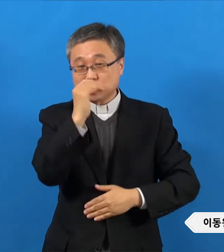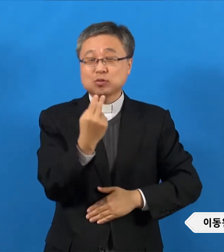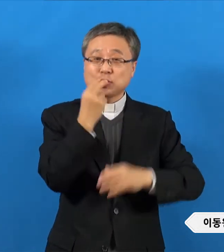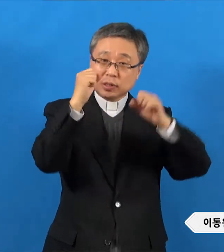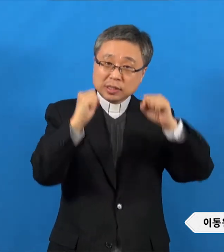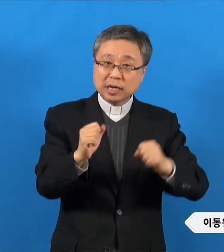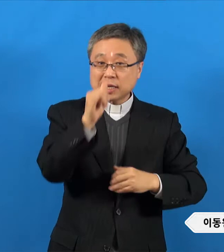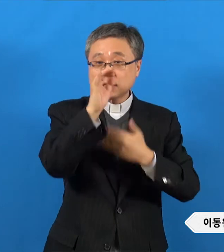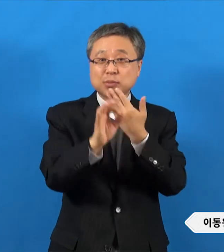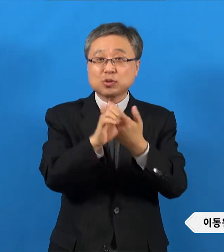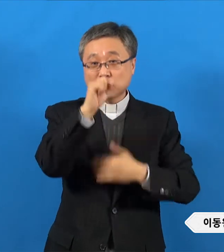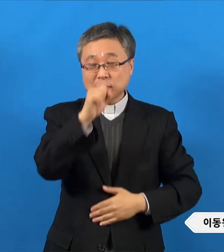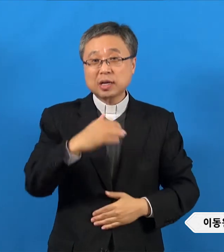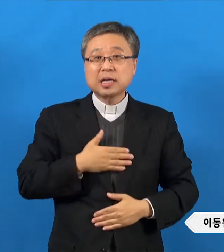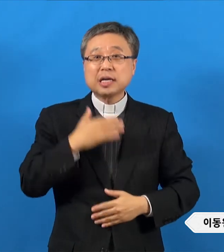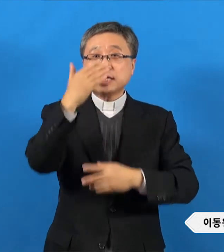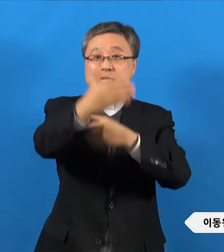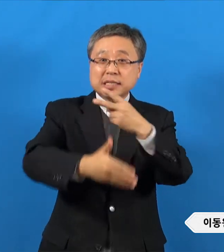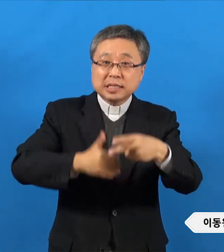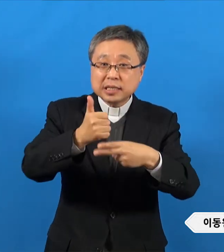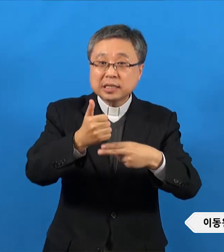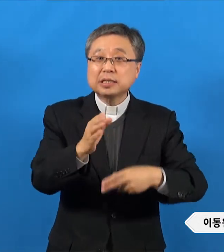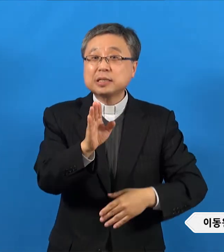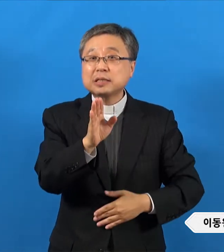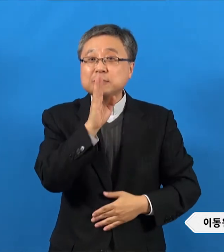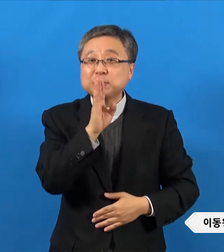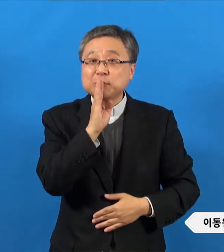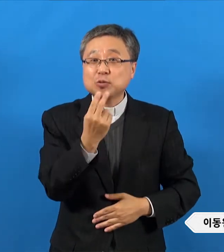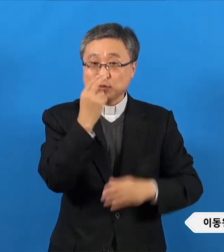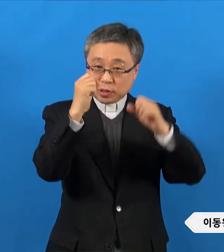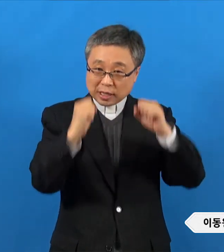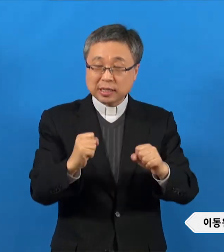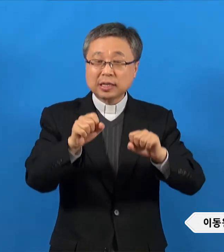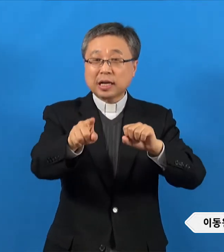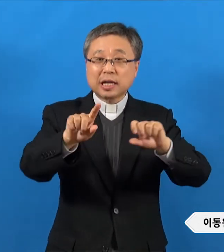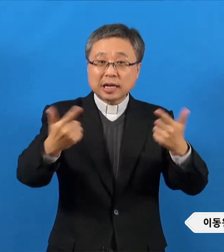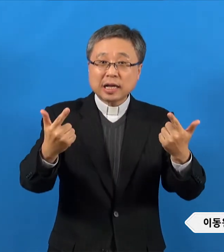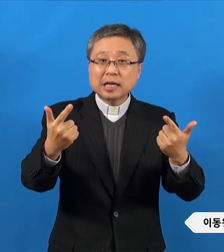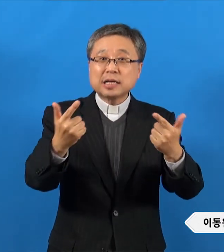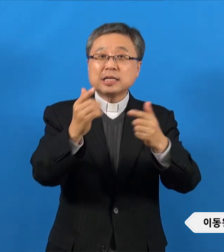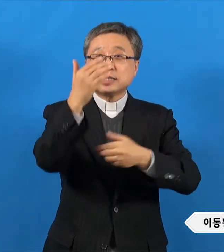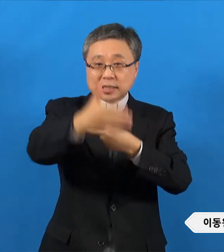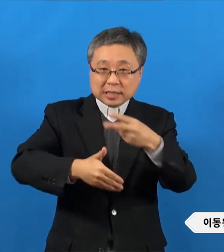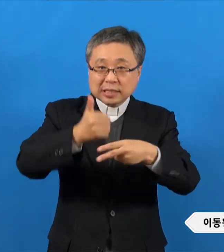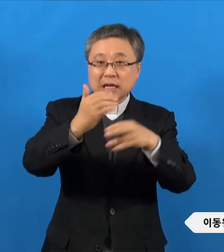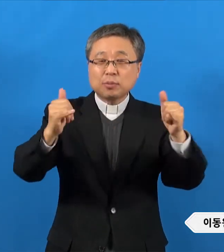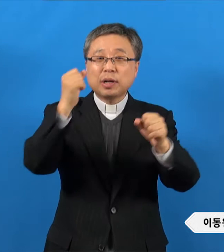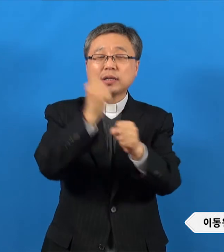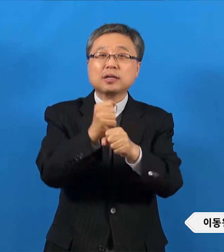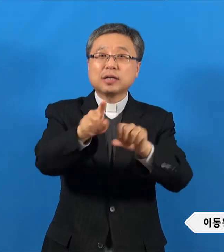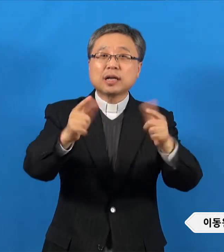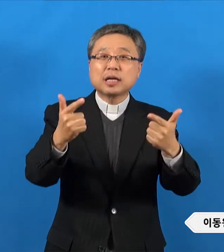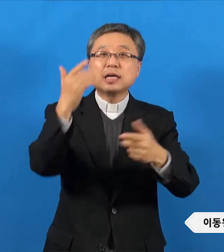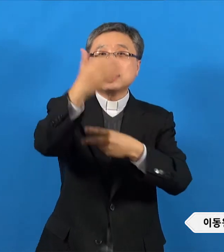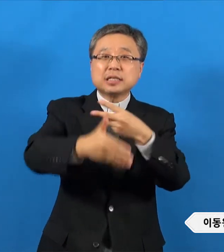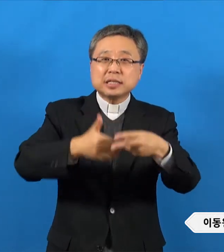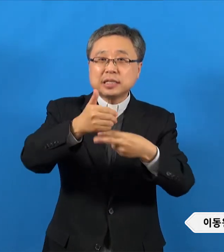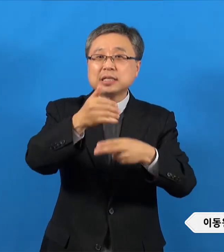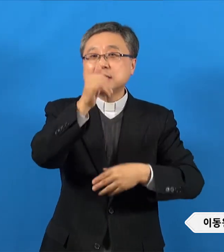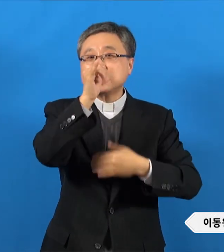그래서 신이 실제로 존재하는 것이 아니라 신이 사람을 만든 것이 아니라 신이 있으면 좋겠다는